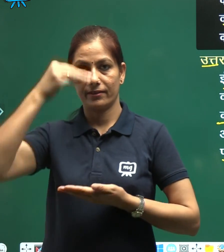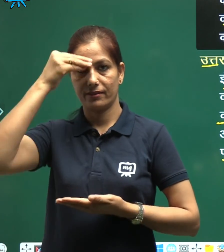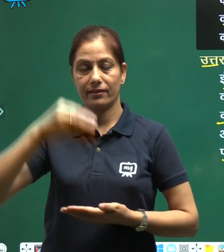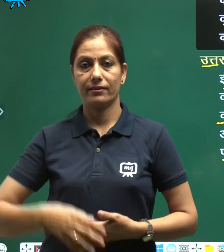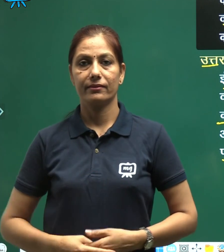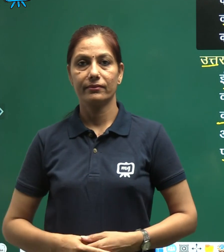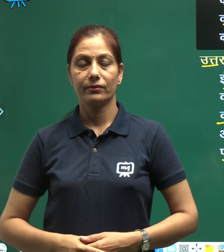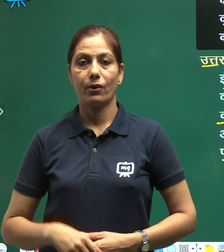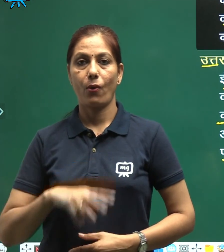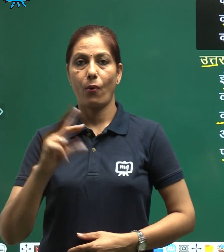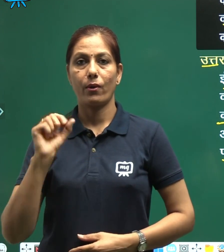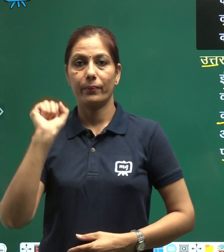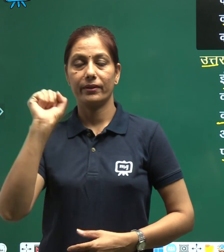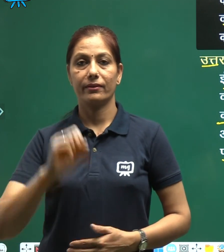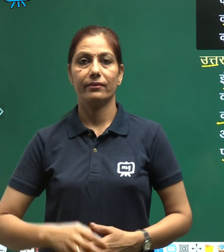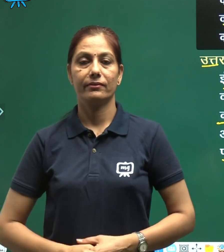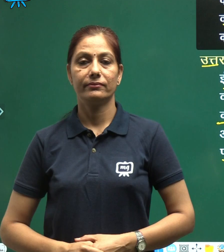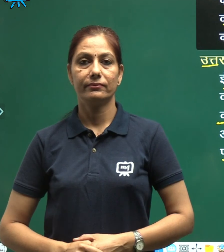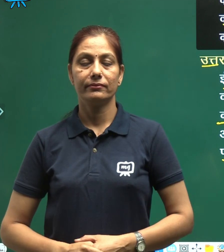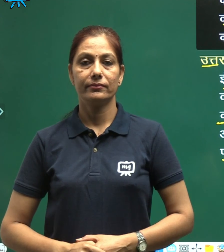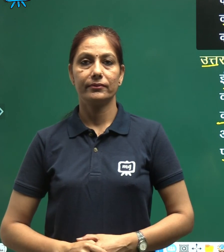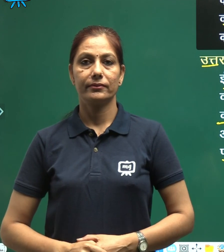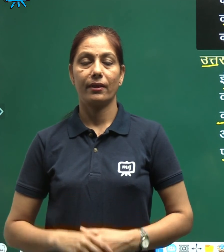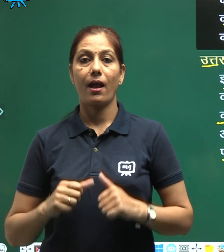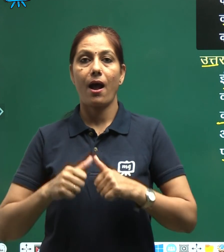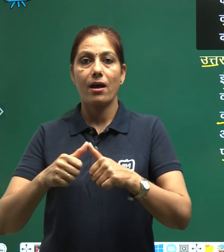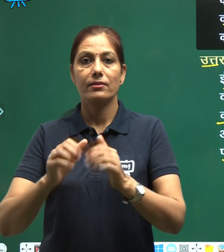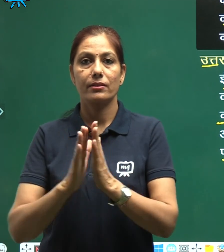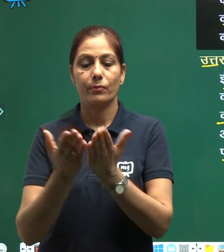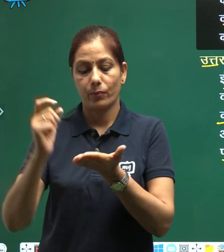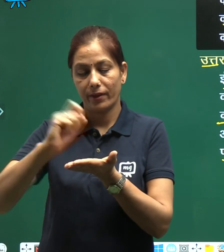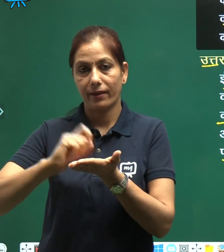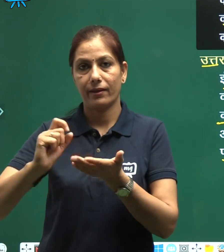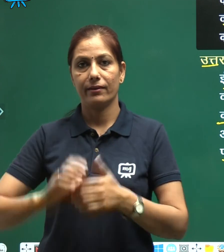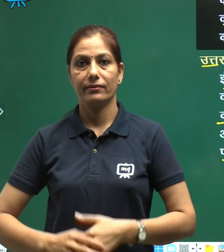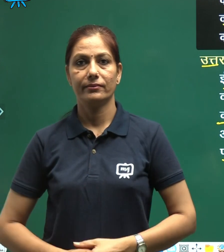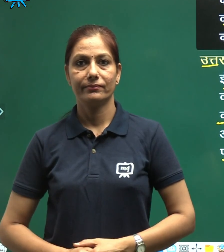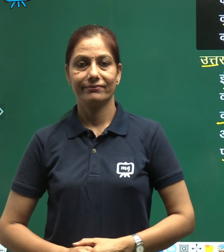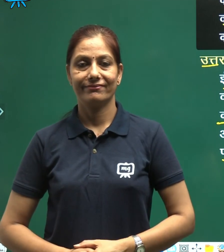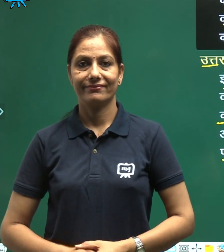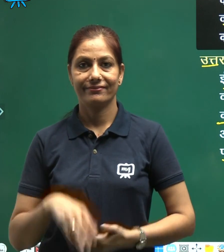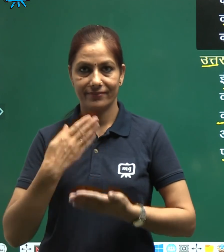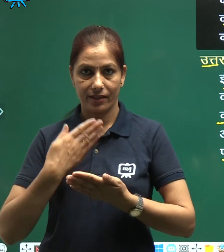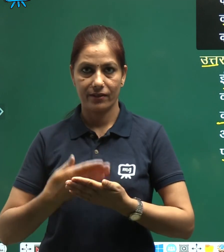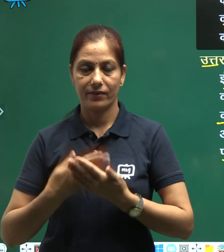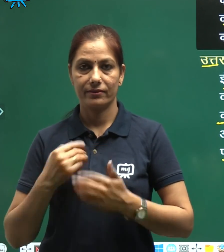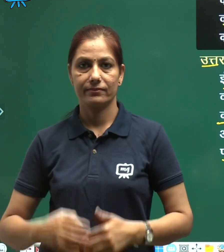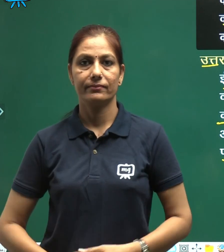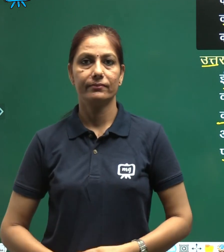करें और अपनी उत्तर पुस्तिका में लिखें। धन्यवाद।